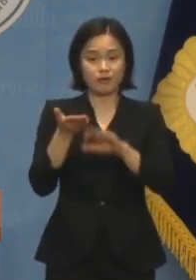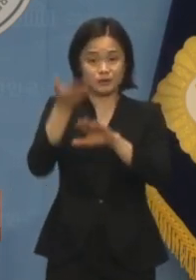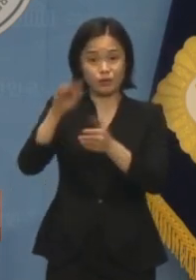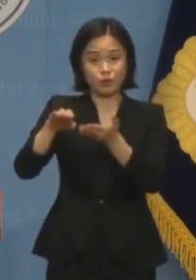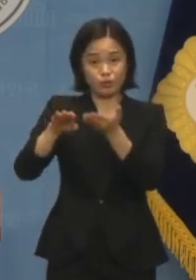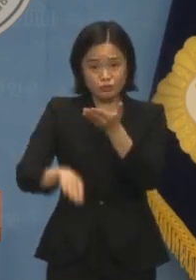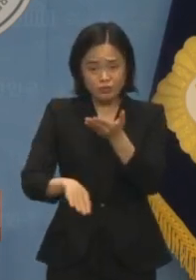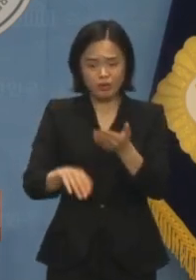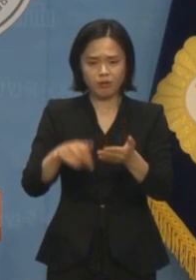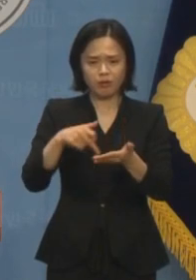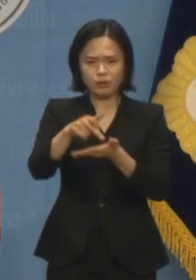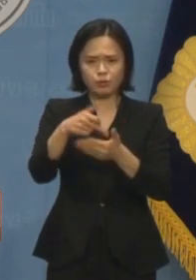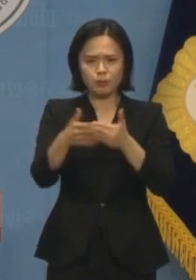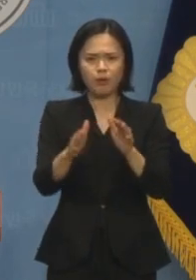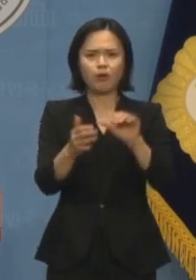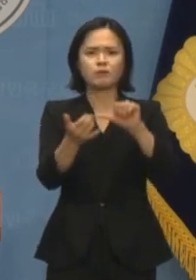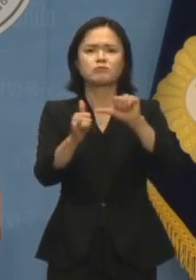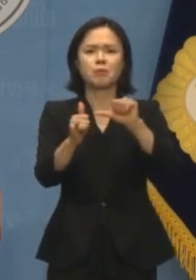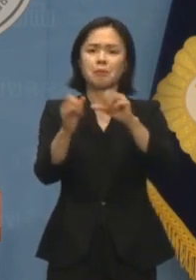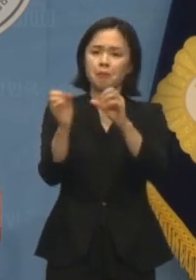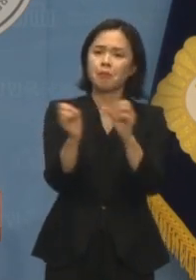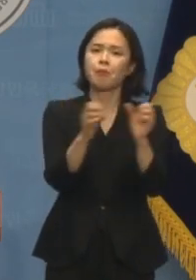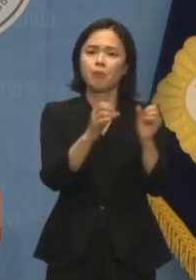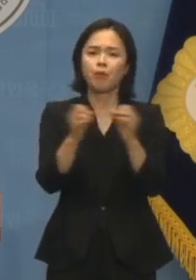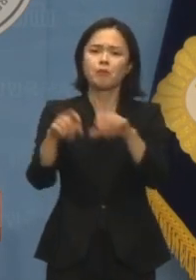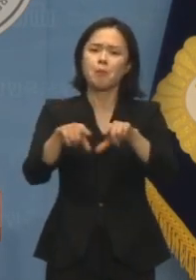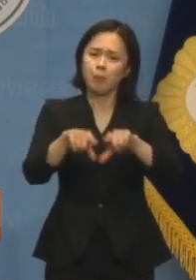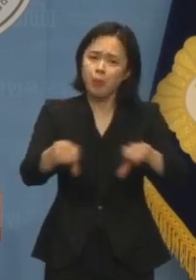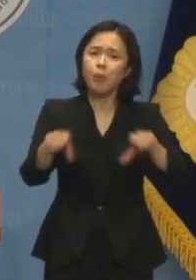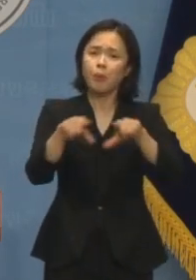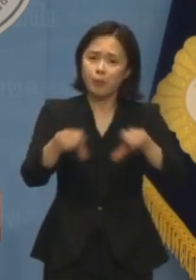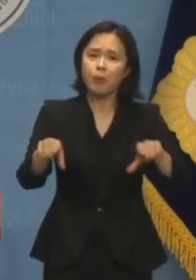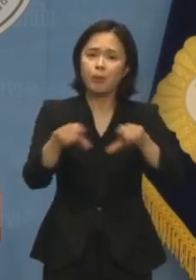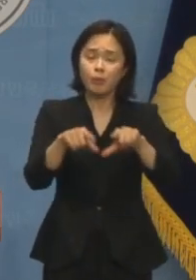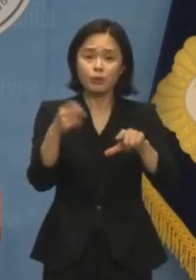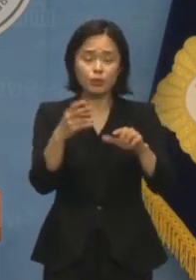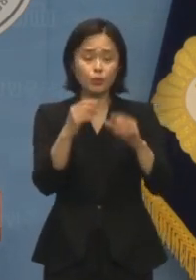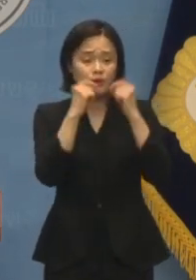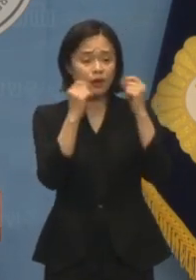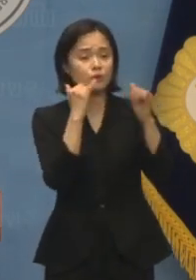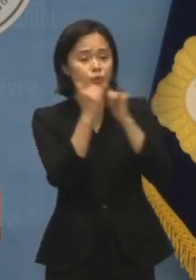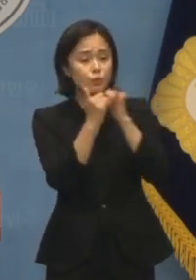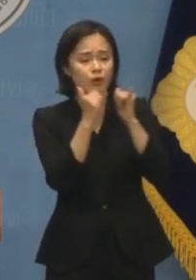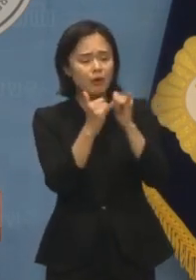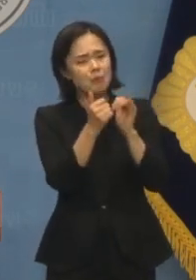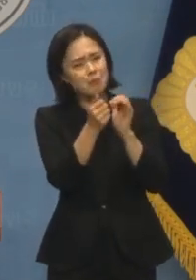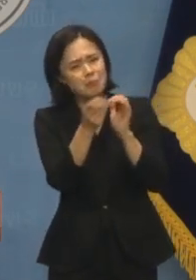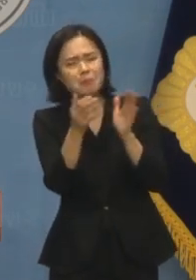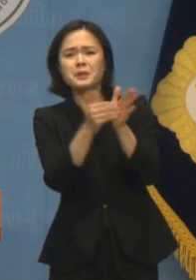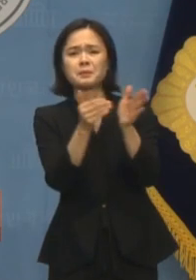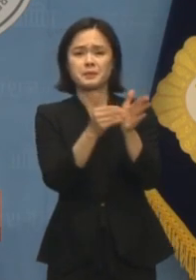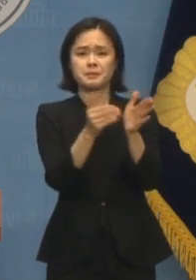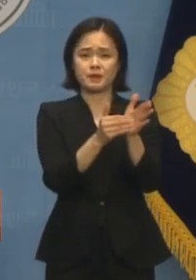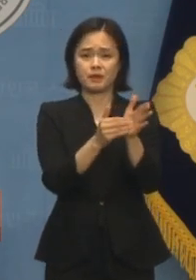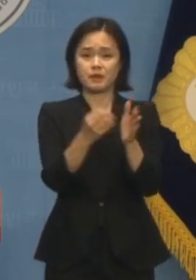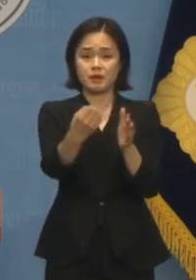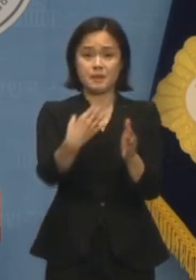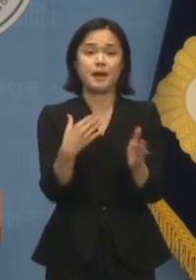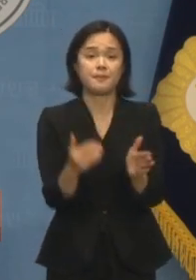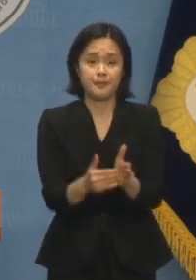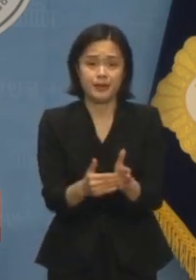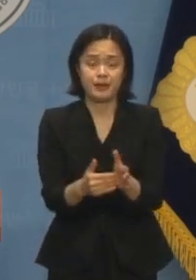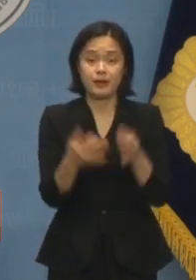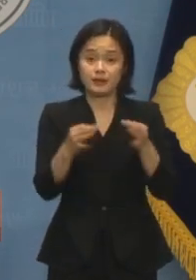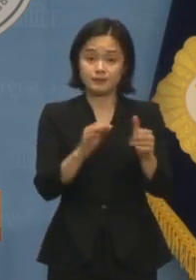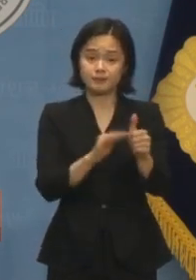대화방이었고 후배의 사적인 몇 번의 통화라고 말했습니다. 김기현 변호사에게 다시 묻겠습니다. 지금 이 순간